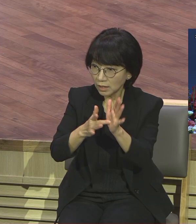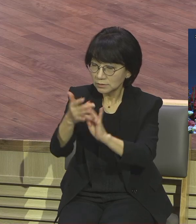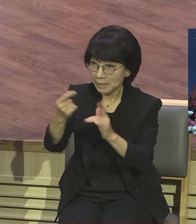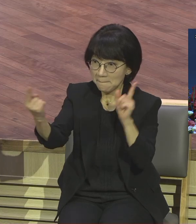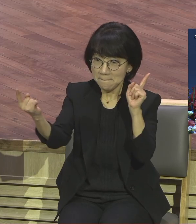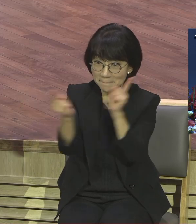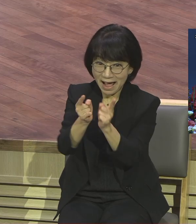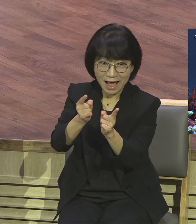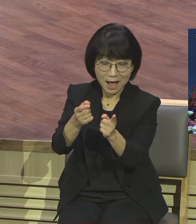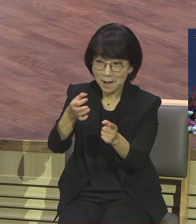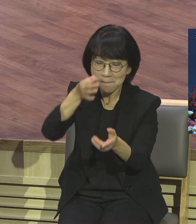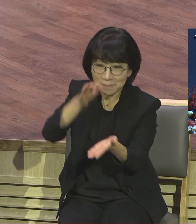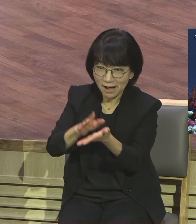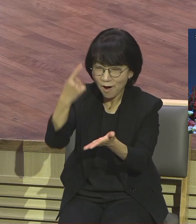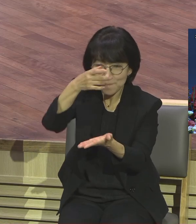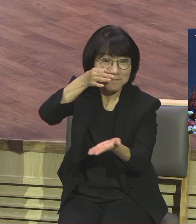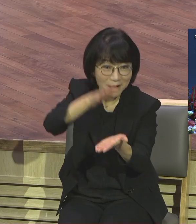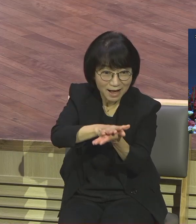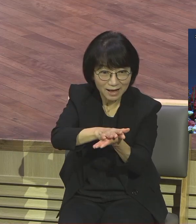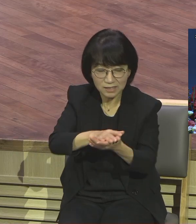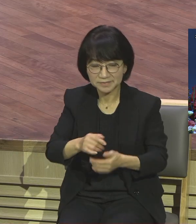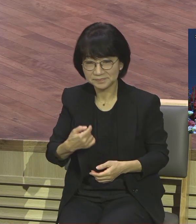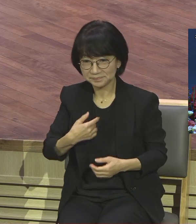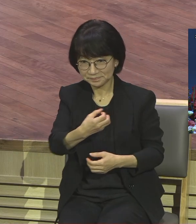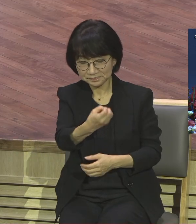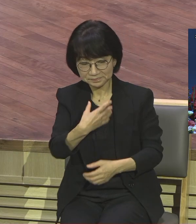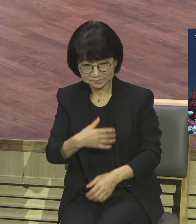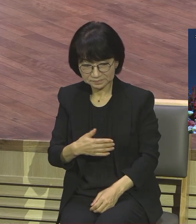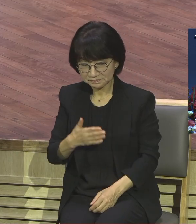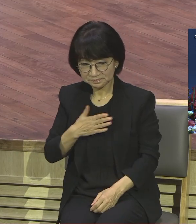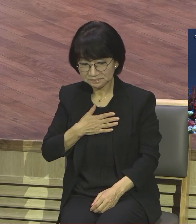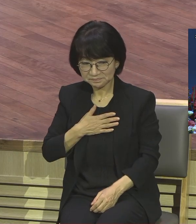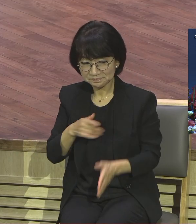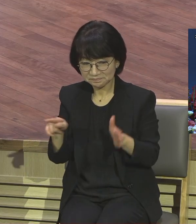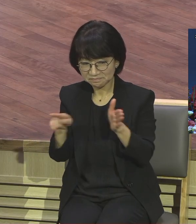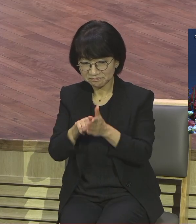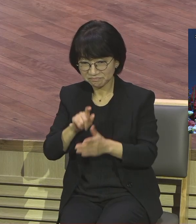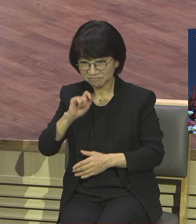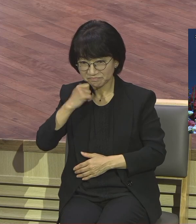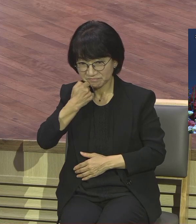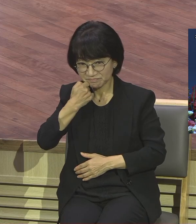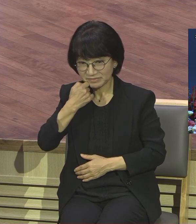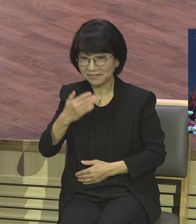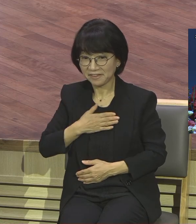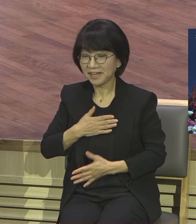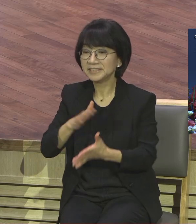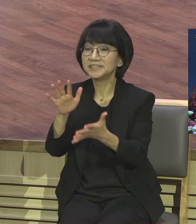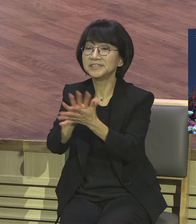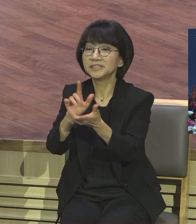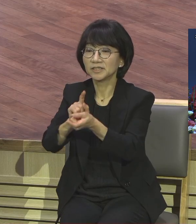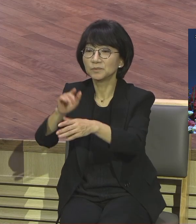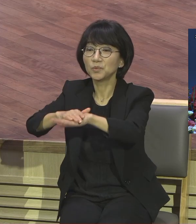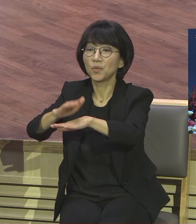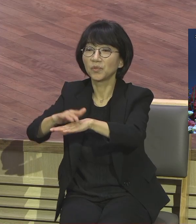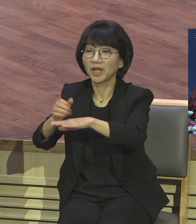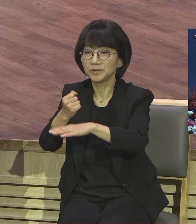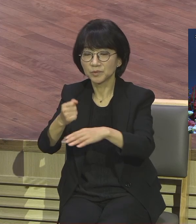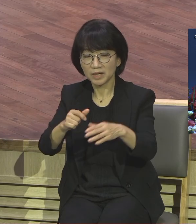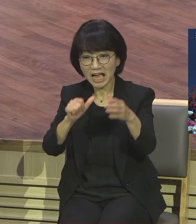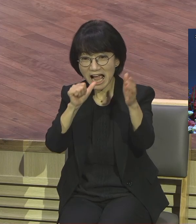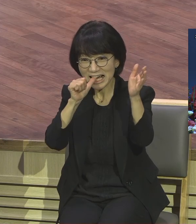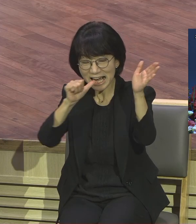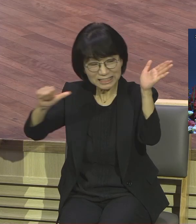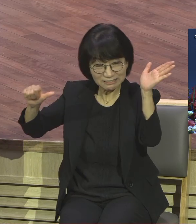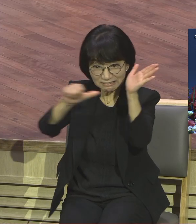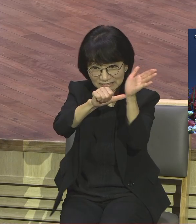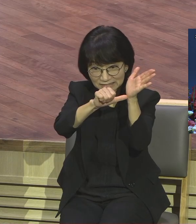소식을 전하니까 이렇게 말합니다. 나는 못 믿겠다. 내가 그의 손에 못자국을 보며 내 손가락을